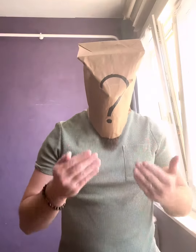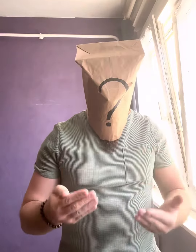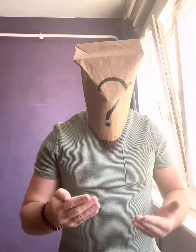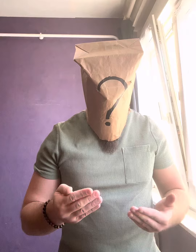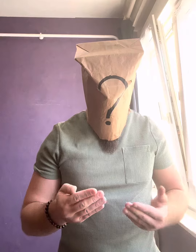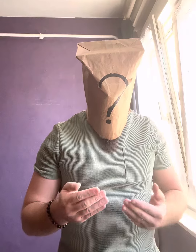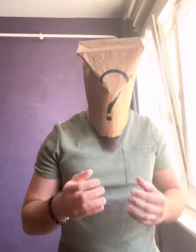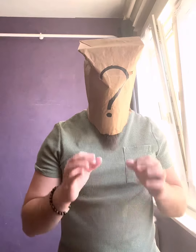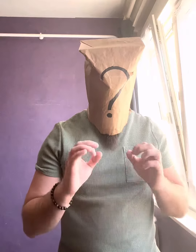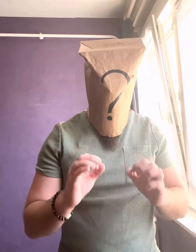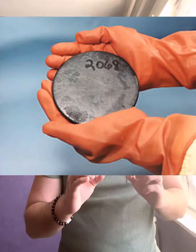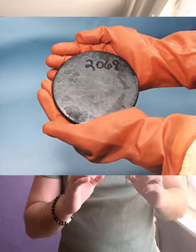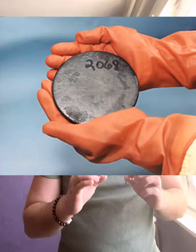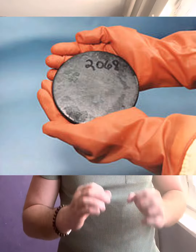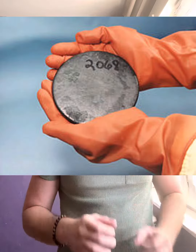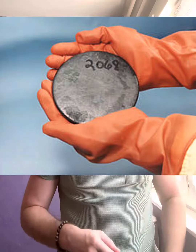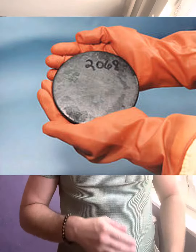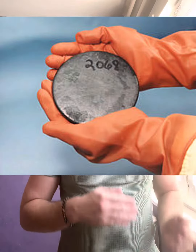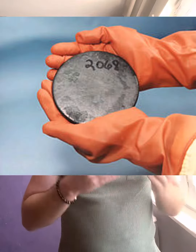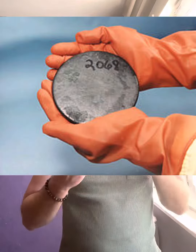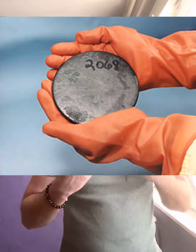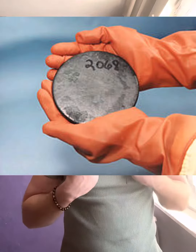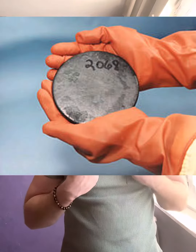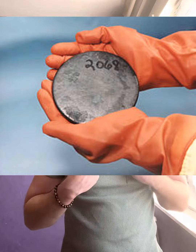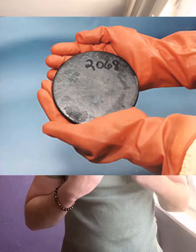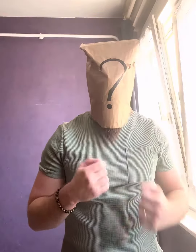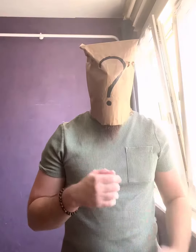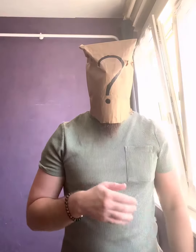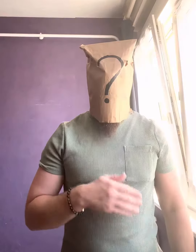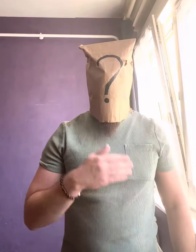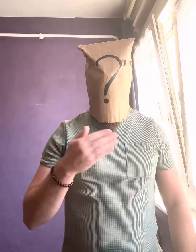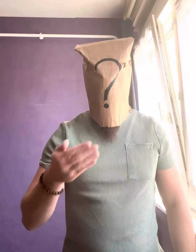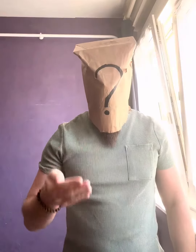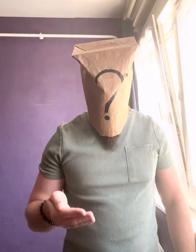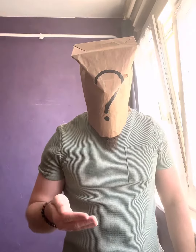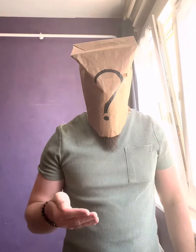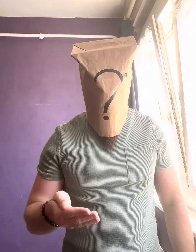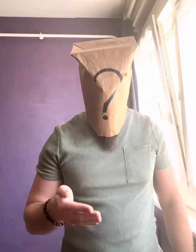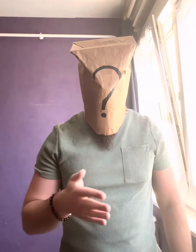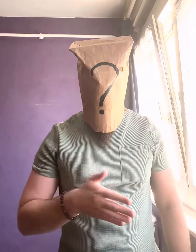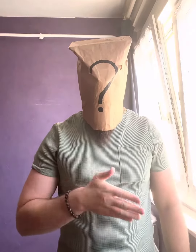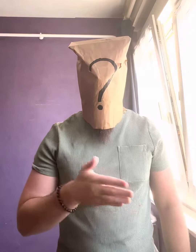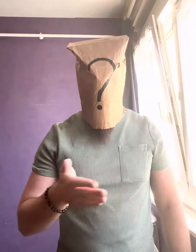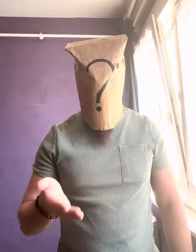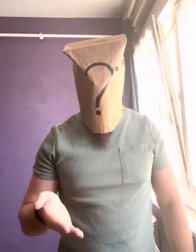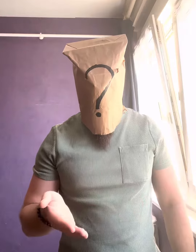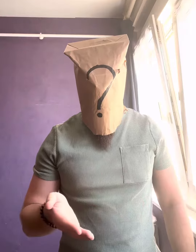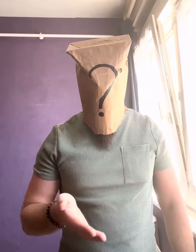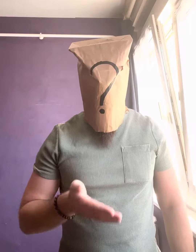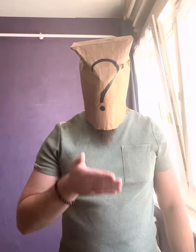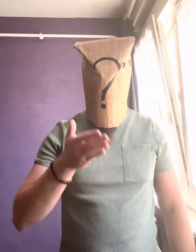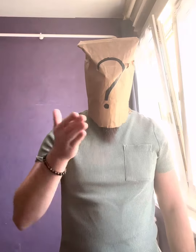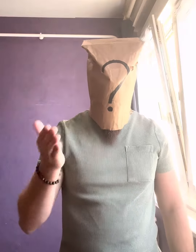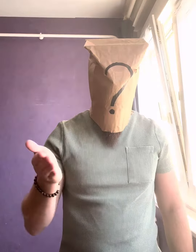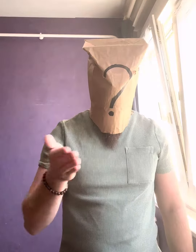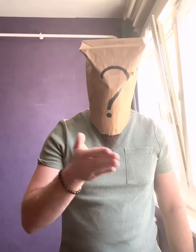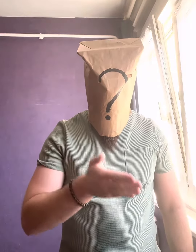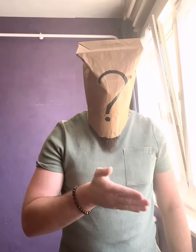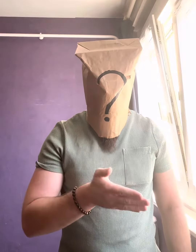ce qu'est réellement l'uranium et comment l'obtenir l'uranium est un élément radioactif naturel c'est un métal gris présent dans plusieurs minerai d'uranium